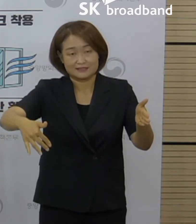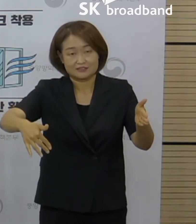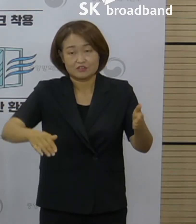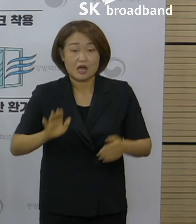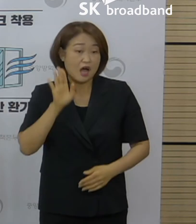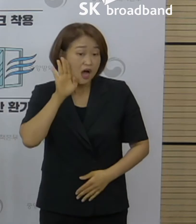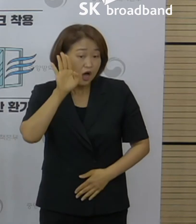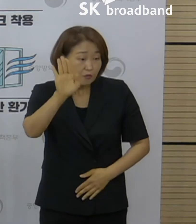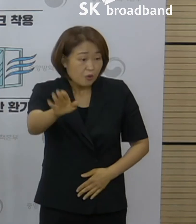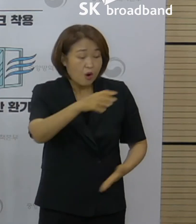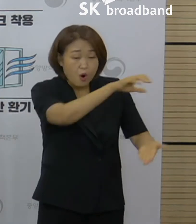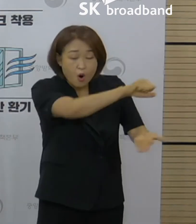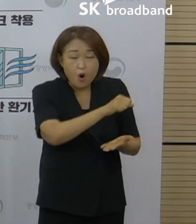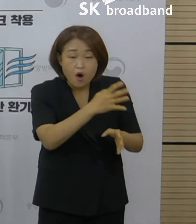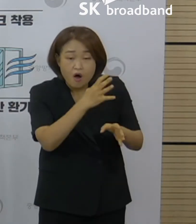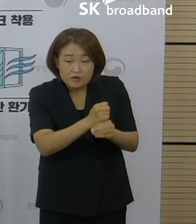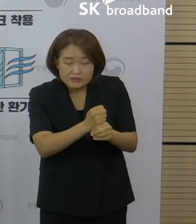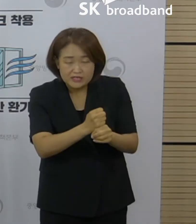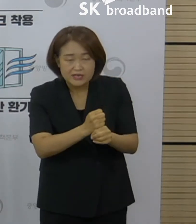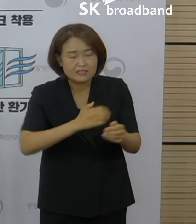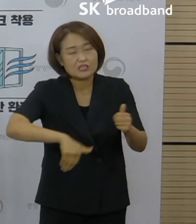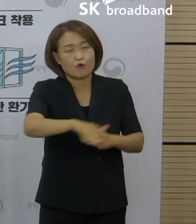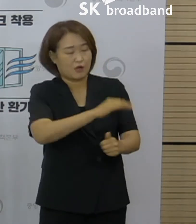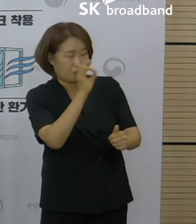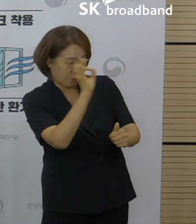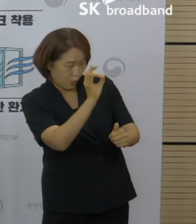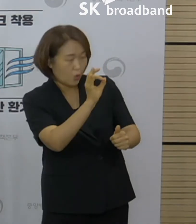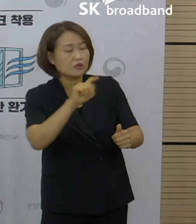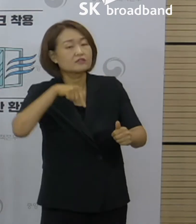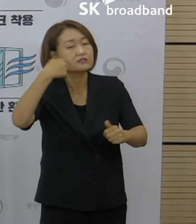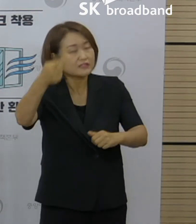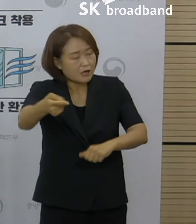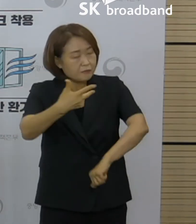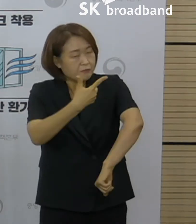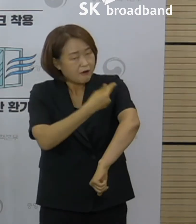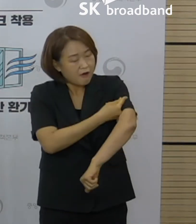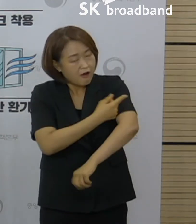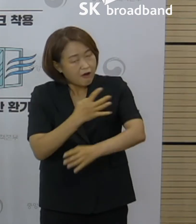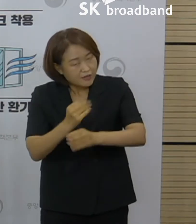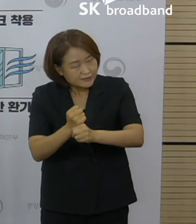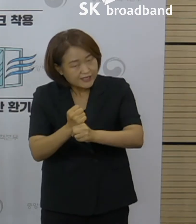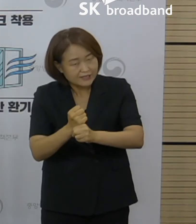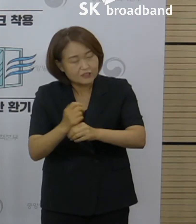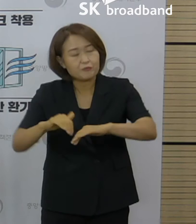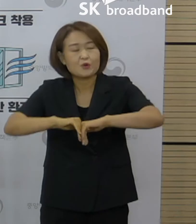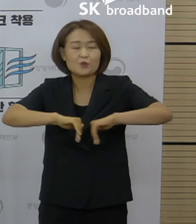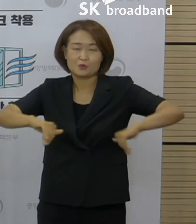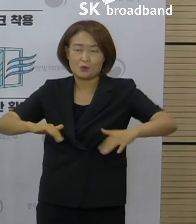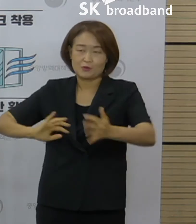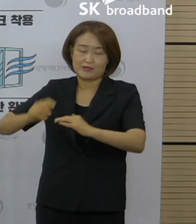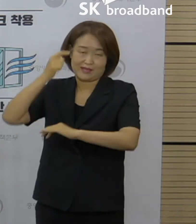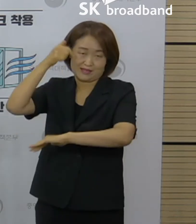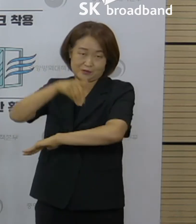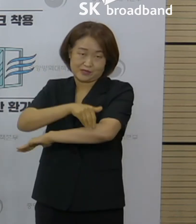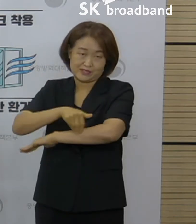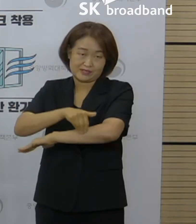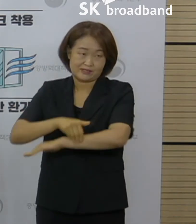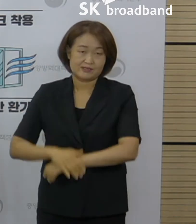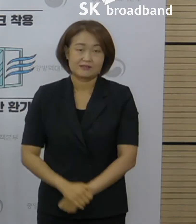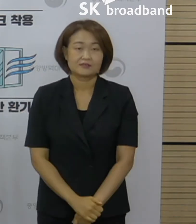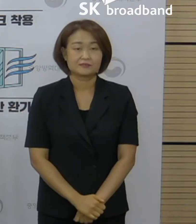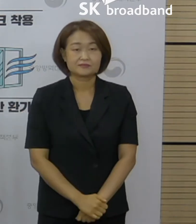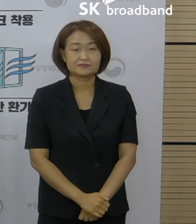도입 시기가 돼서 접종 계획을 수립할 때 별도로 논의를 하기로 한 바가 있습니다.